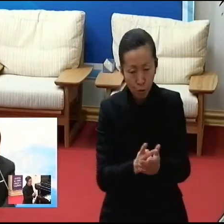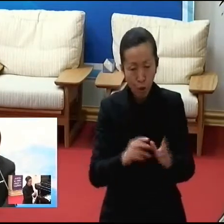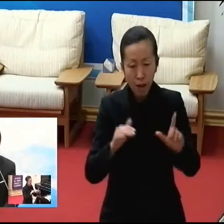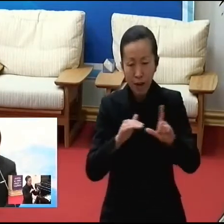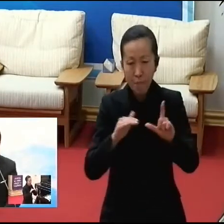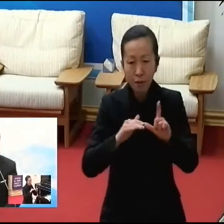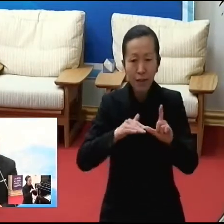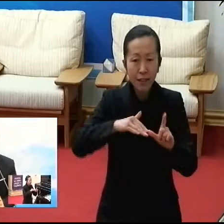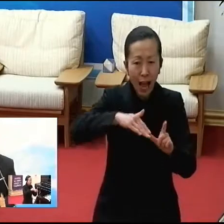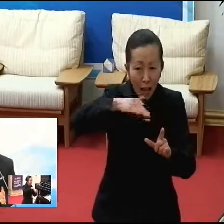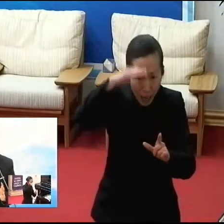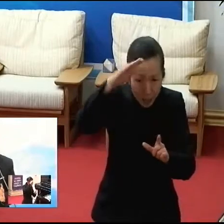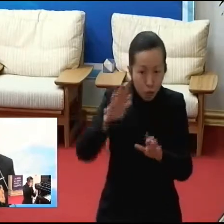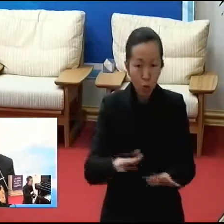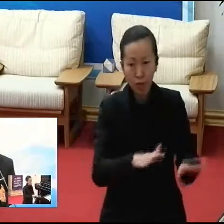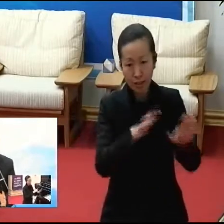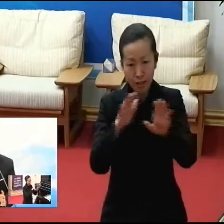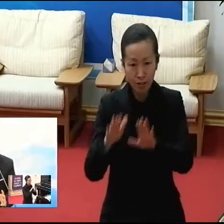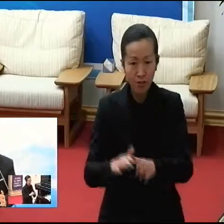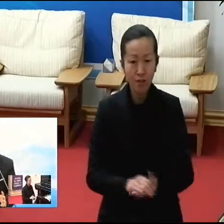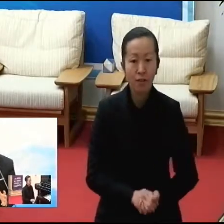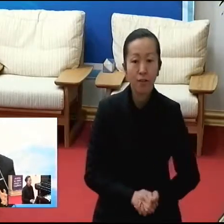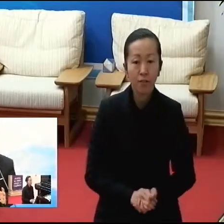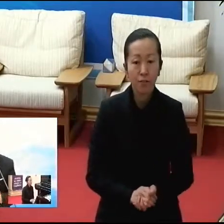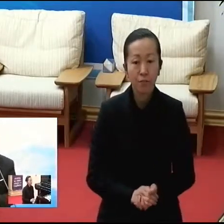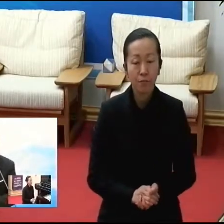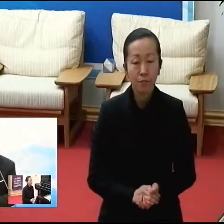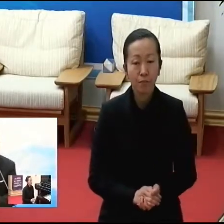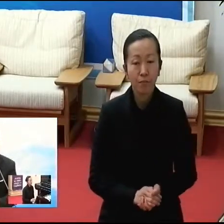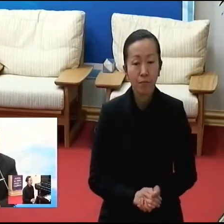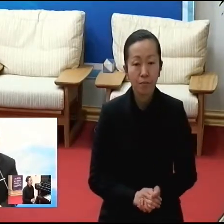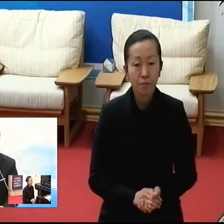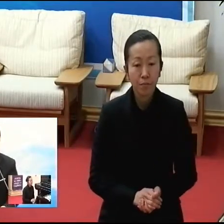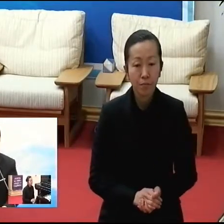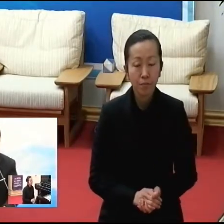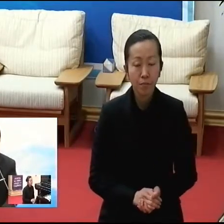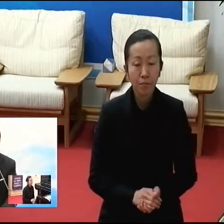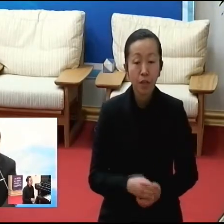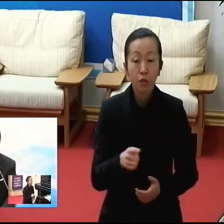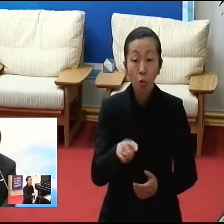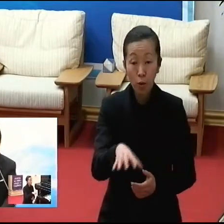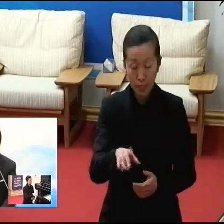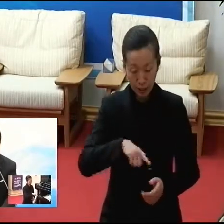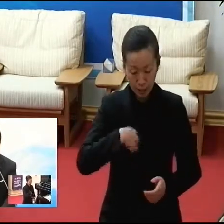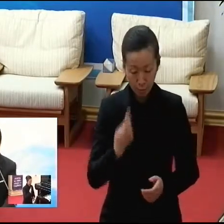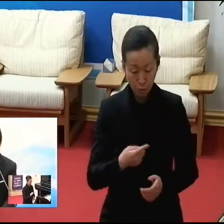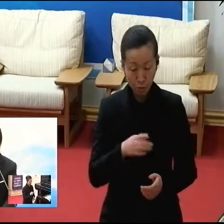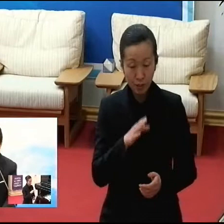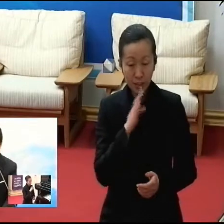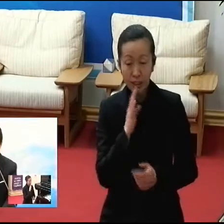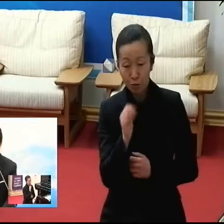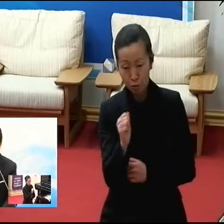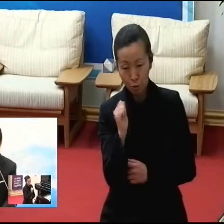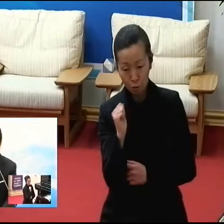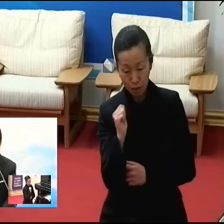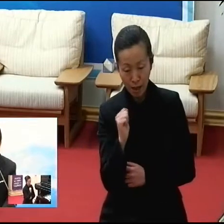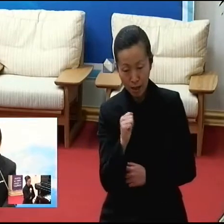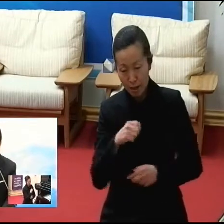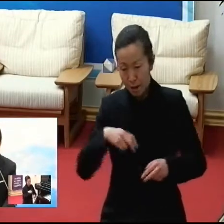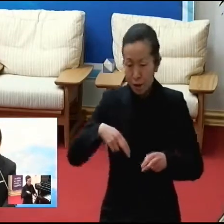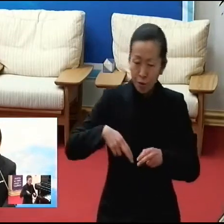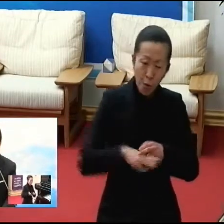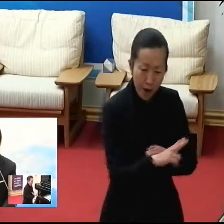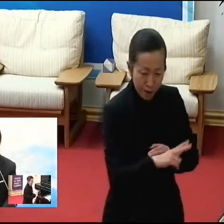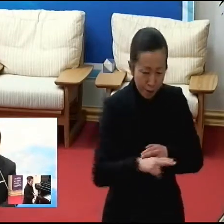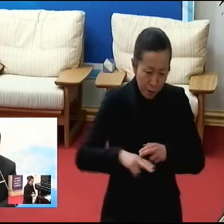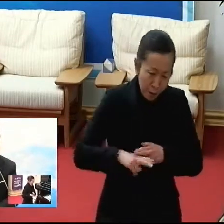も高くなっているんです 여기서 자신의 힘으로 빠져나오려고 하니까 갈등이 생기는 거예요. そこで自分の実力で逃れようと